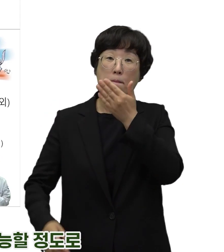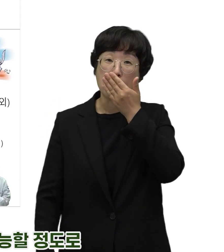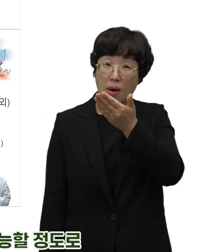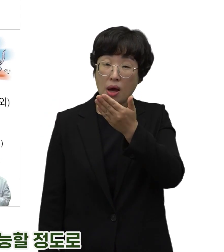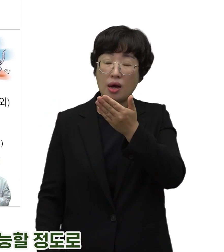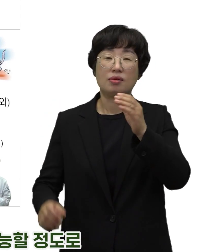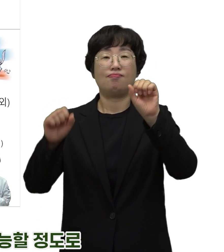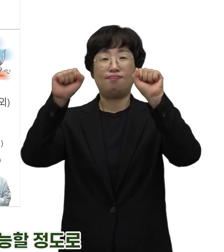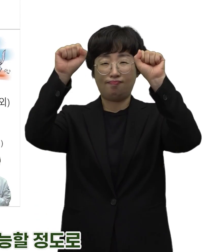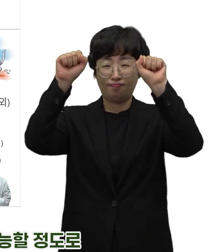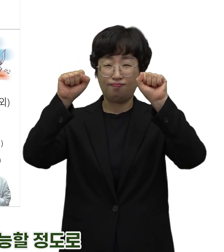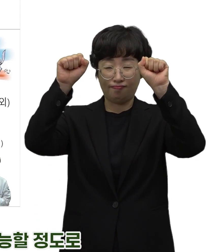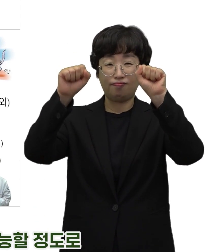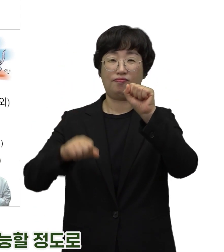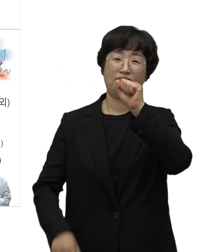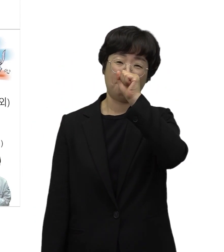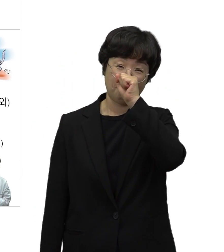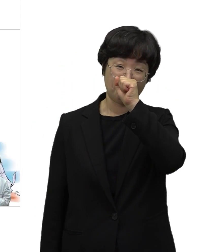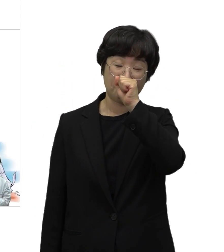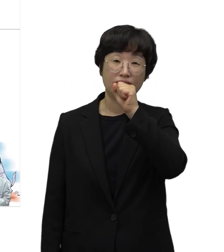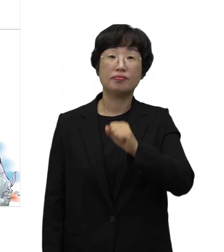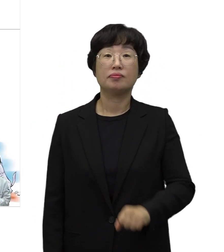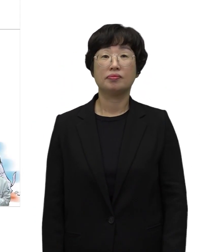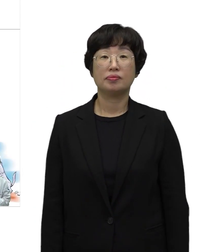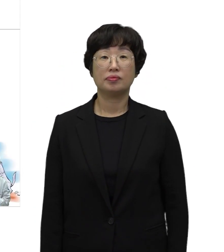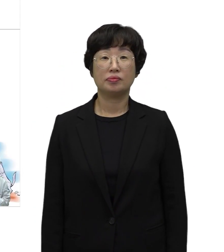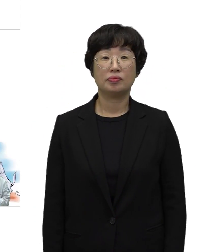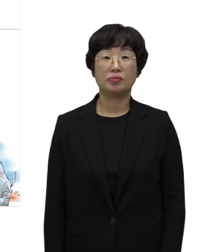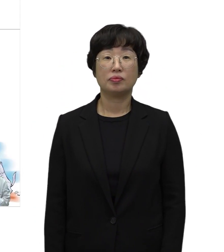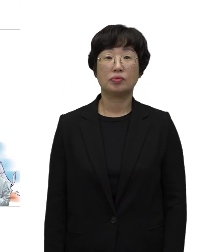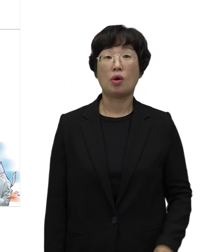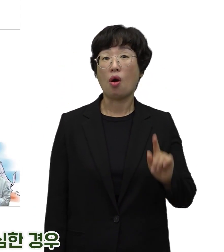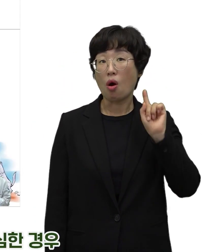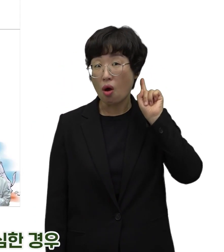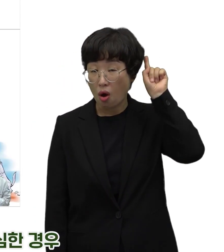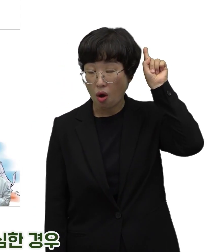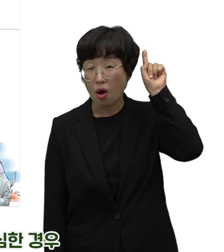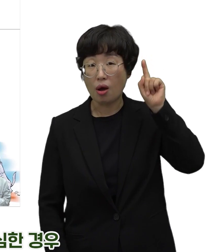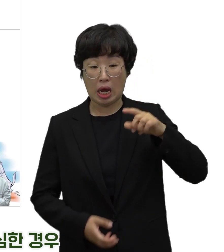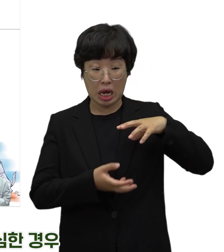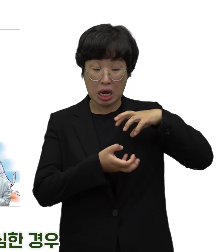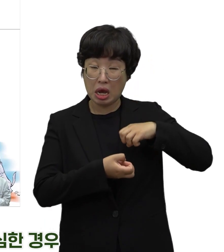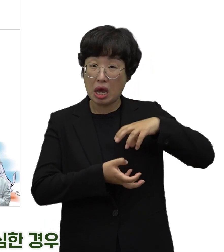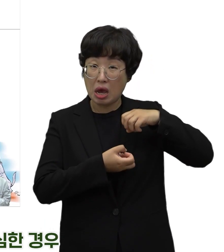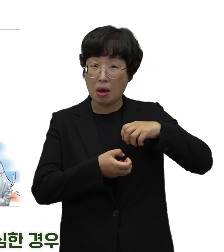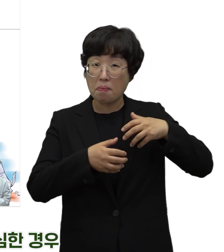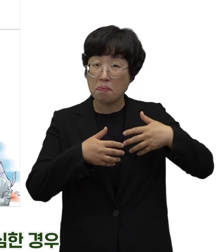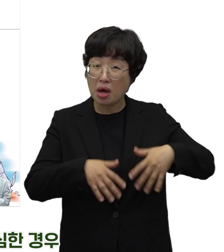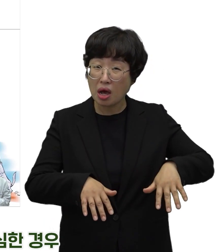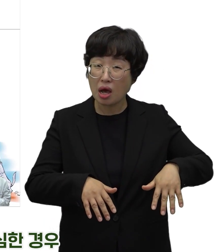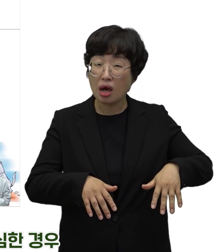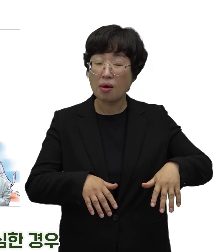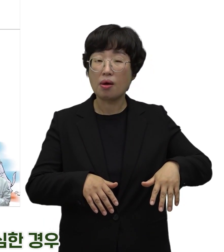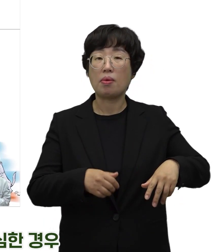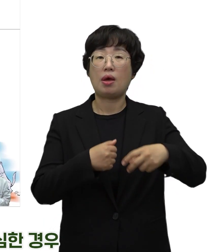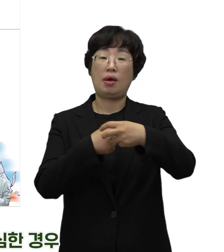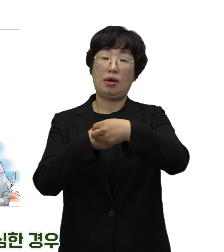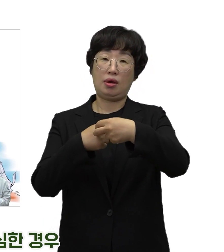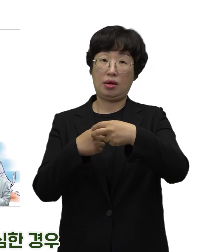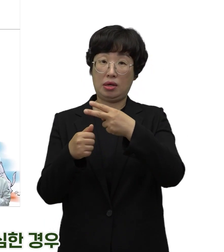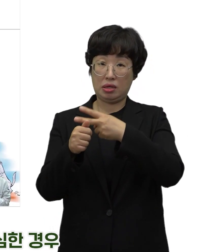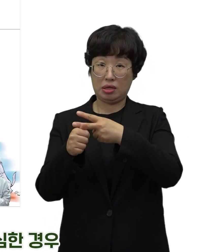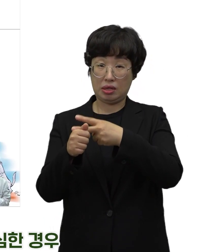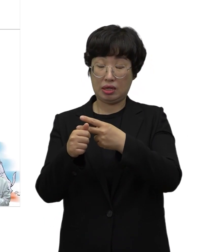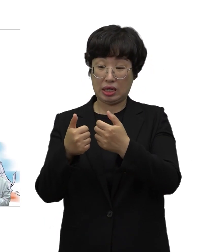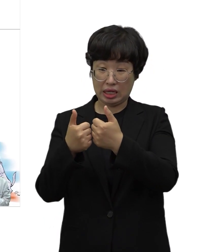정도이면서 대화가 가능할 정도로 하시는 것이 좋겠습니다. 하지만 고혈압과 심장의 합병증이